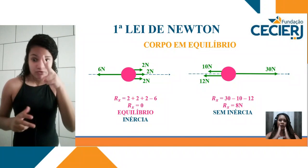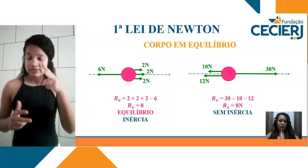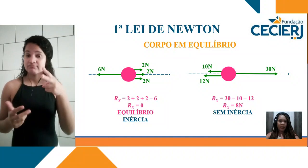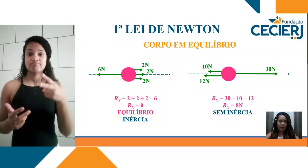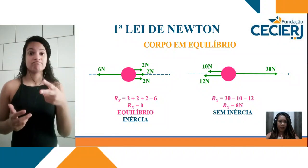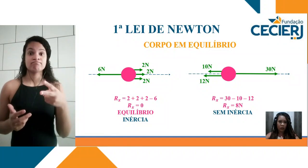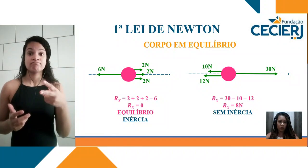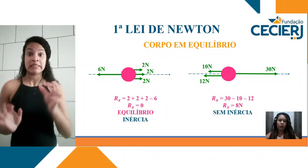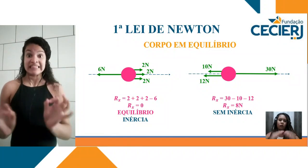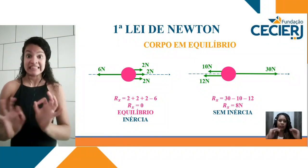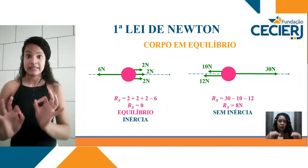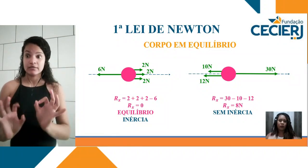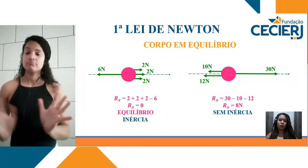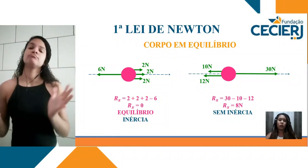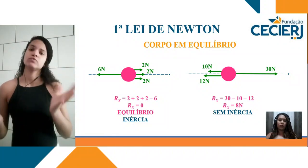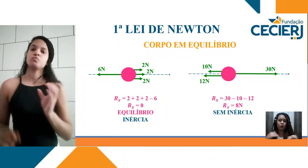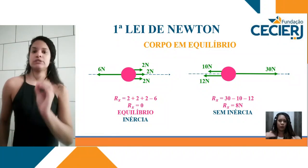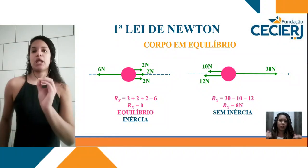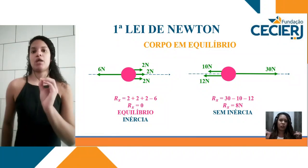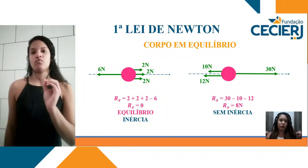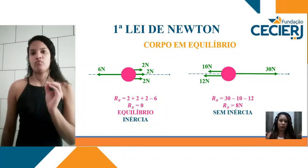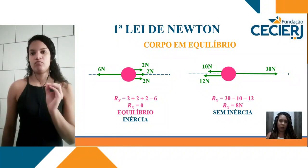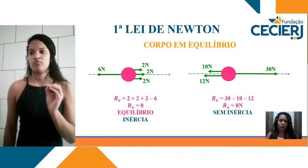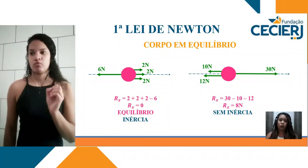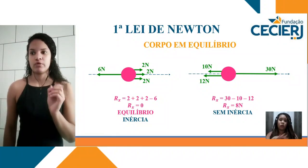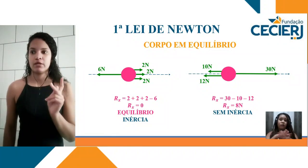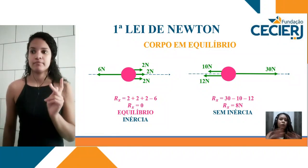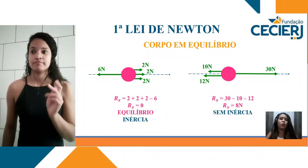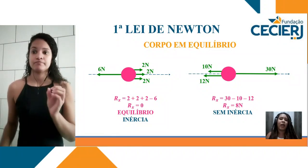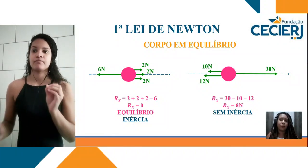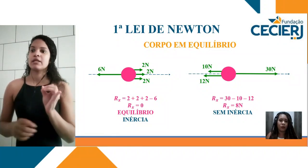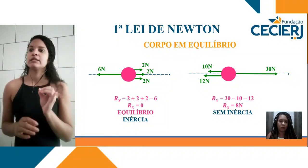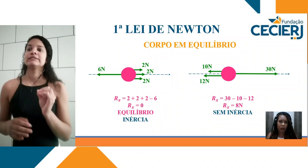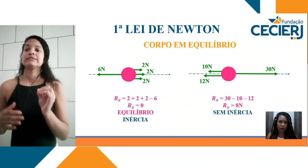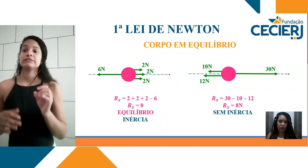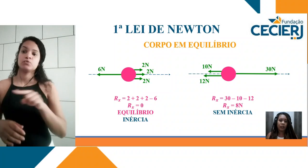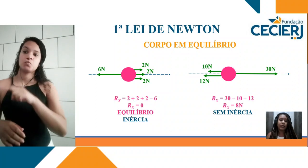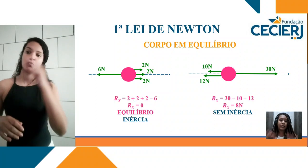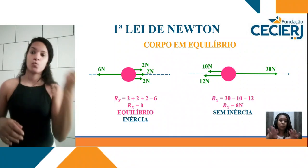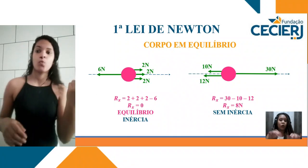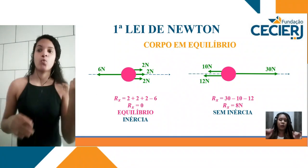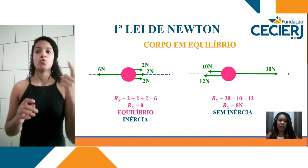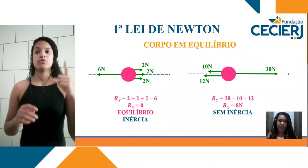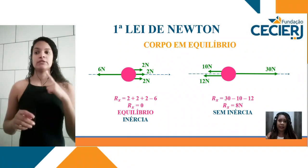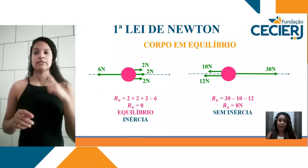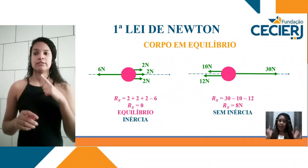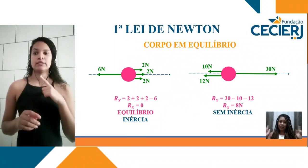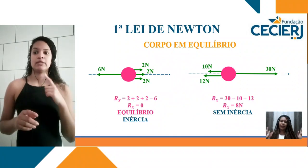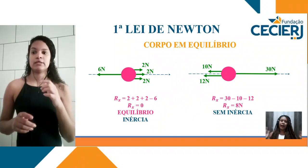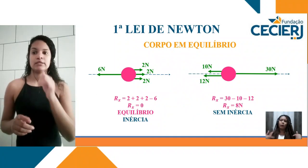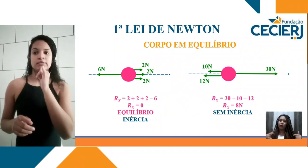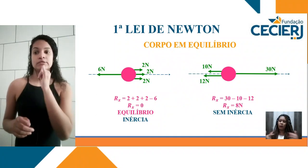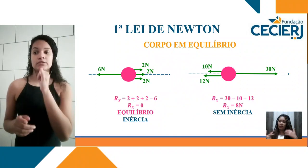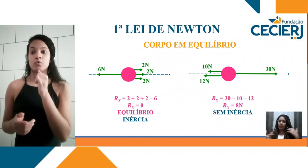direção separadamente. Então, nesse momento, nós só temos forças na horizontal, então nós só vamos olhar para a horizontal. E esse corpo está em inércia. E